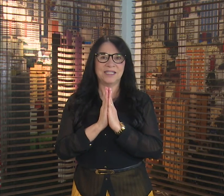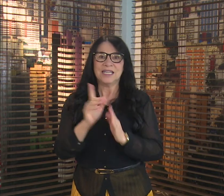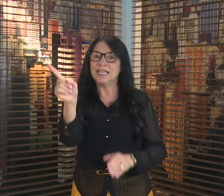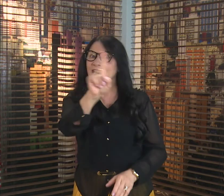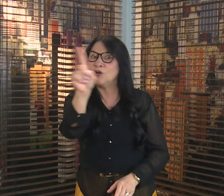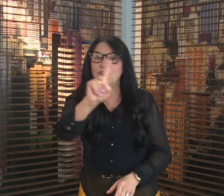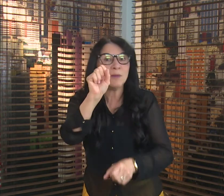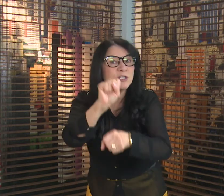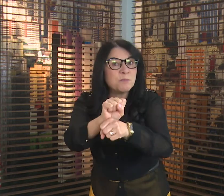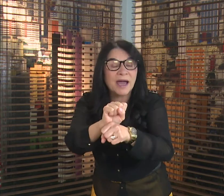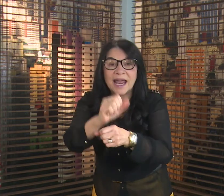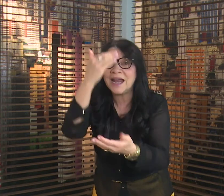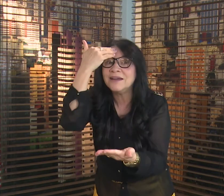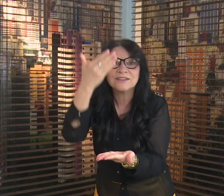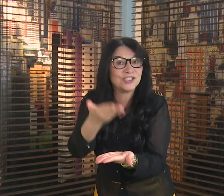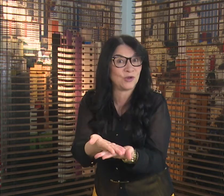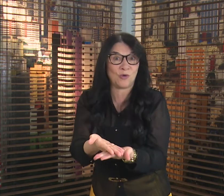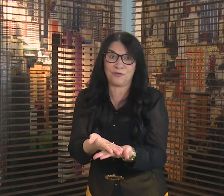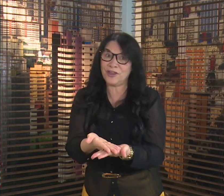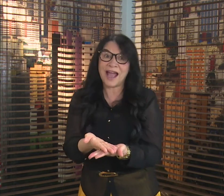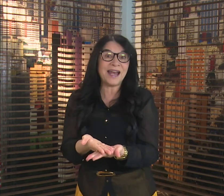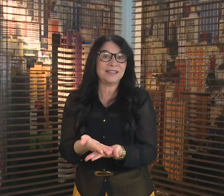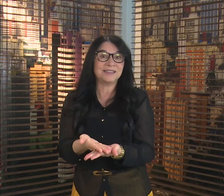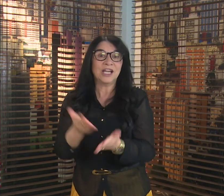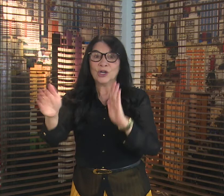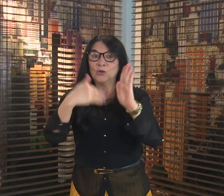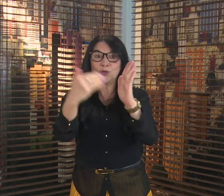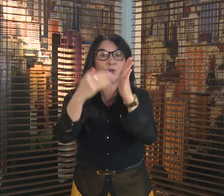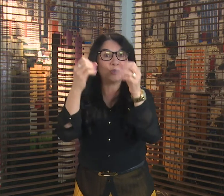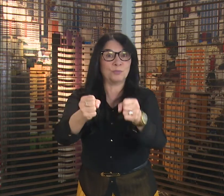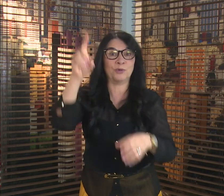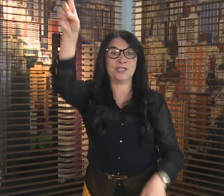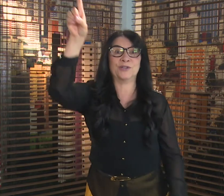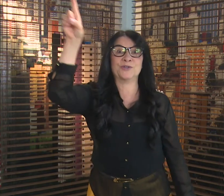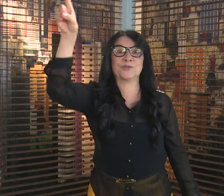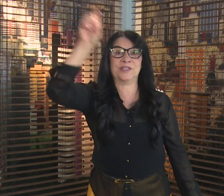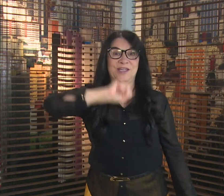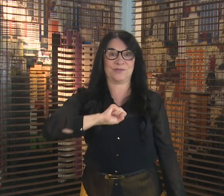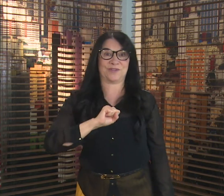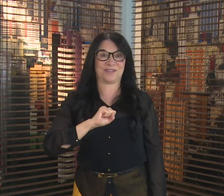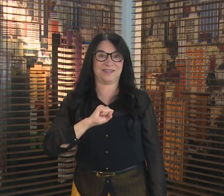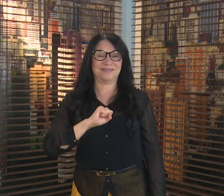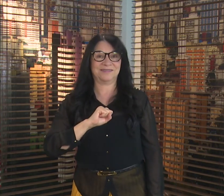E não vamos parar de confiar no Todo-Poderoso Deus.